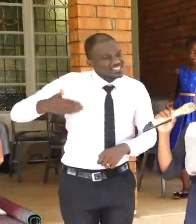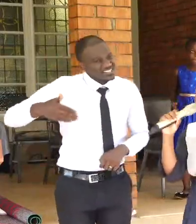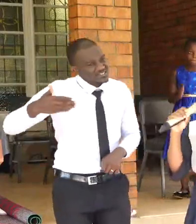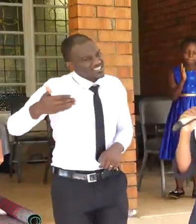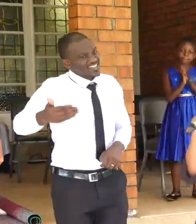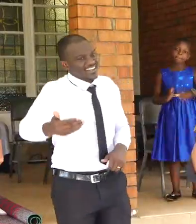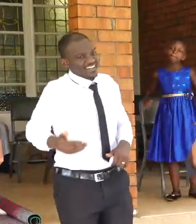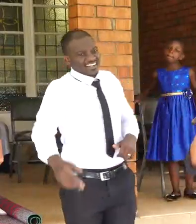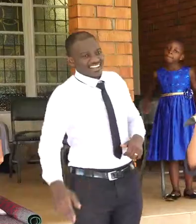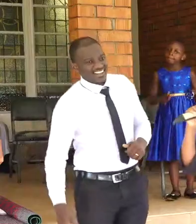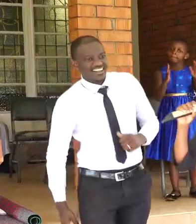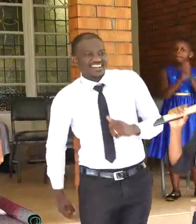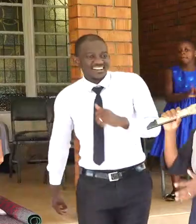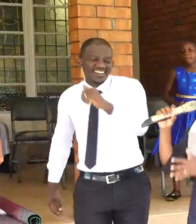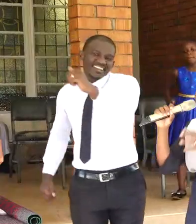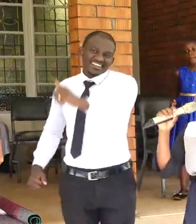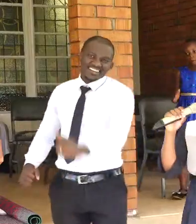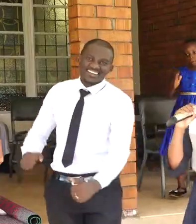Emirembe jona.